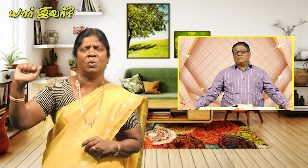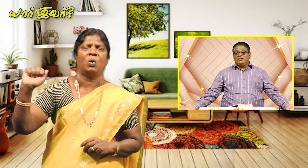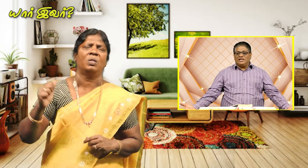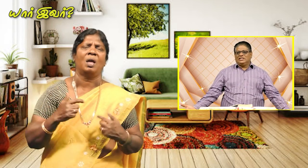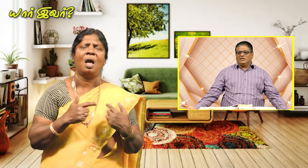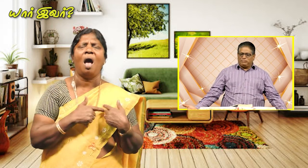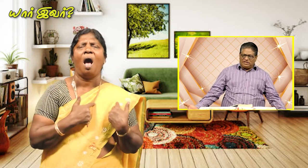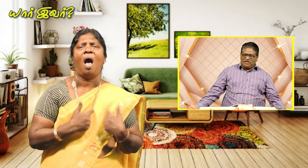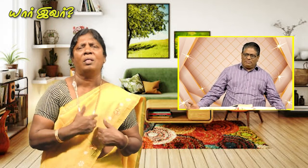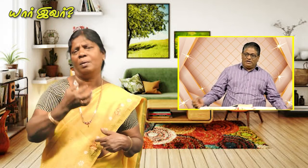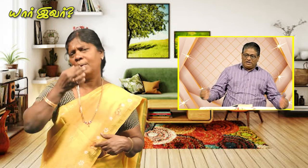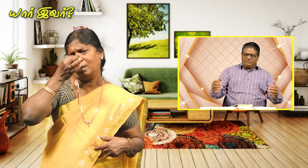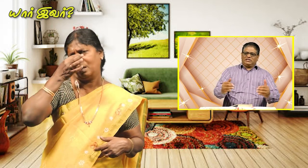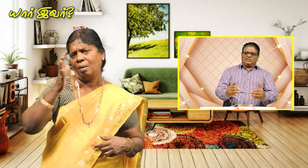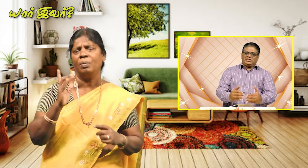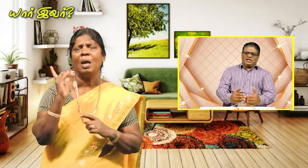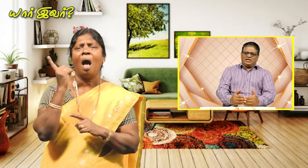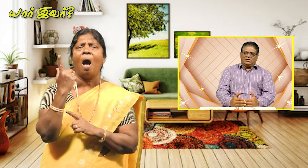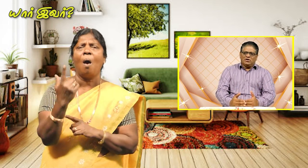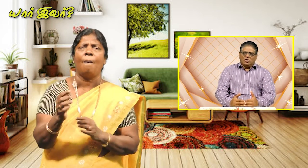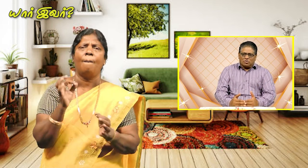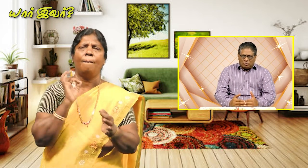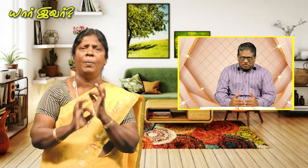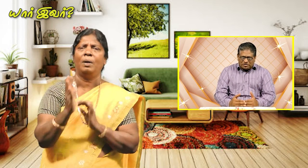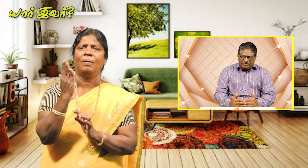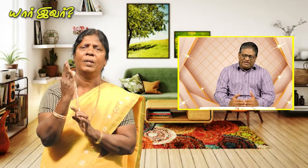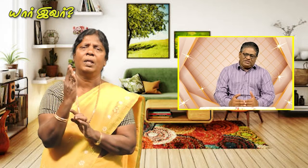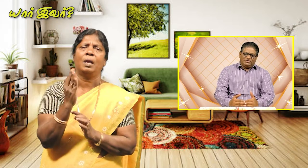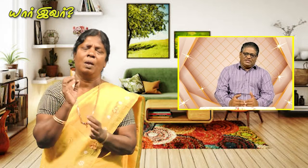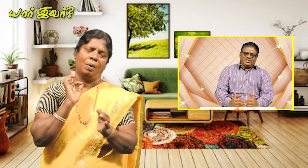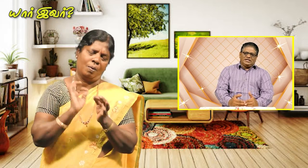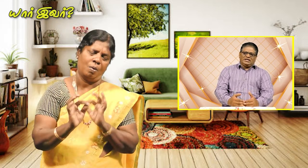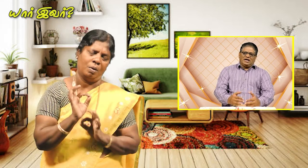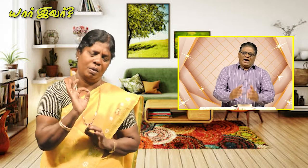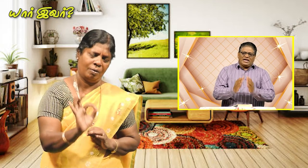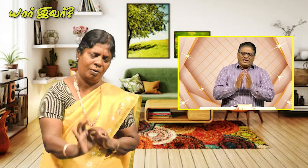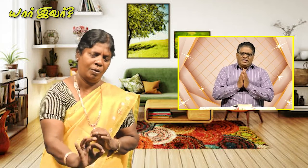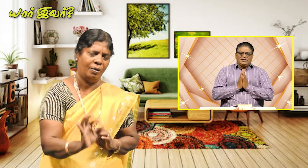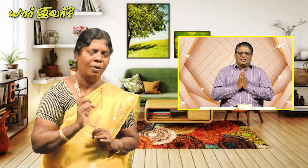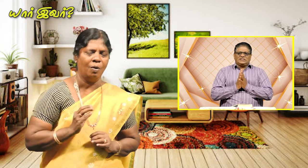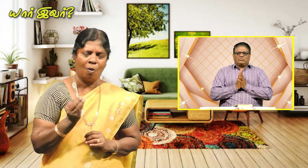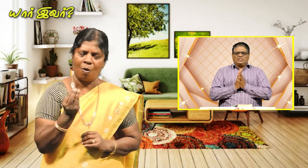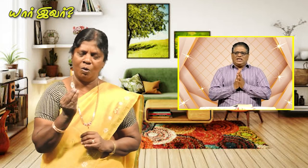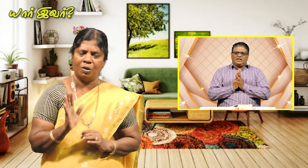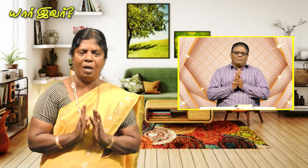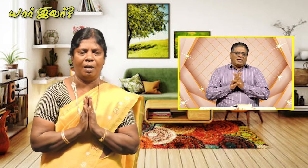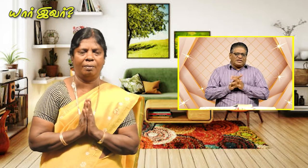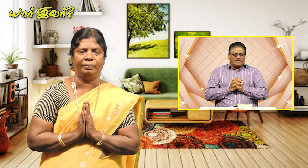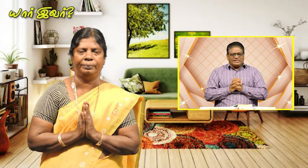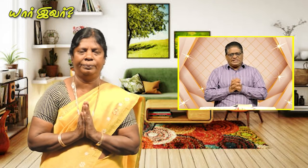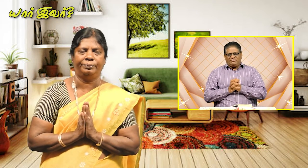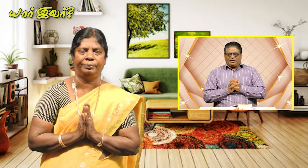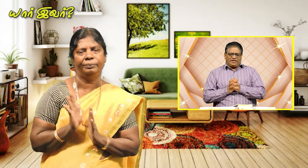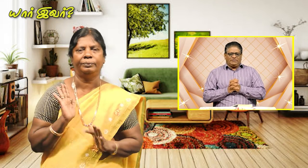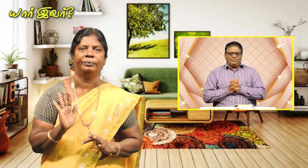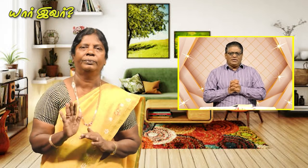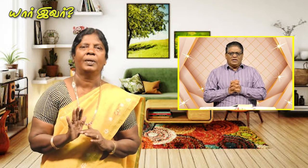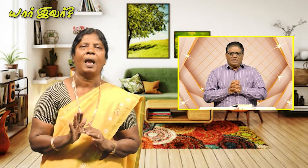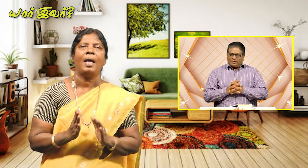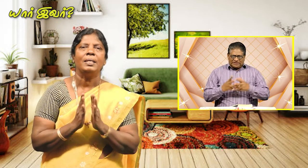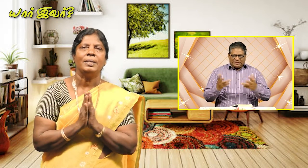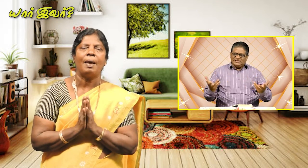அவர்களுடைய ஆத்மீக திருப்தி தான். மெழுகுவர்த்தியை கொளுத்தி வைத்து விட்டு அங்கே நின்று கொஞ்ச நேரம் பிரார்த்தனை